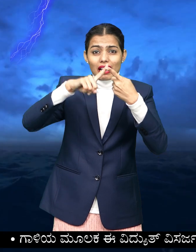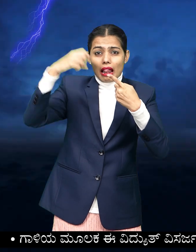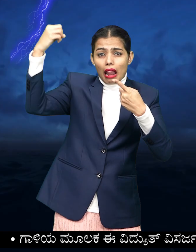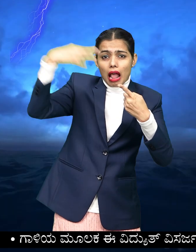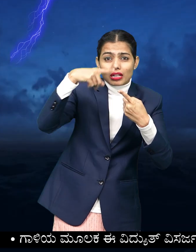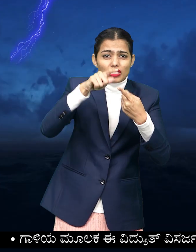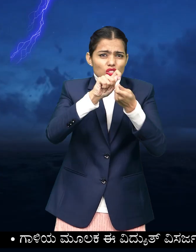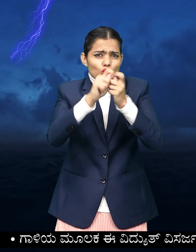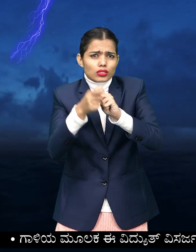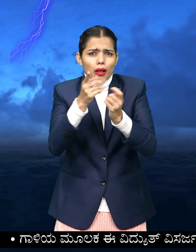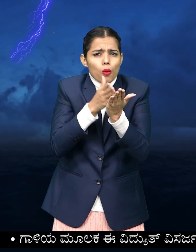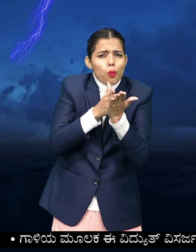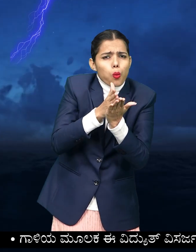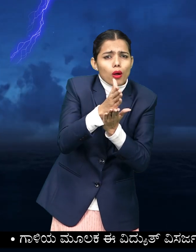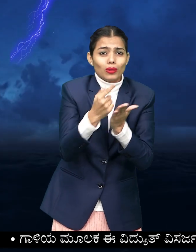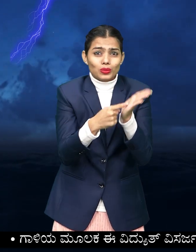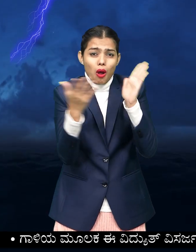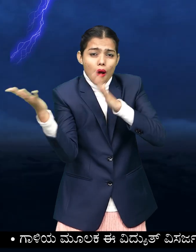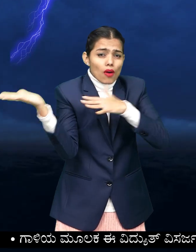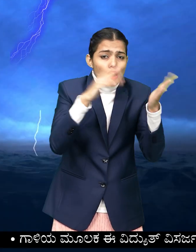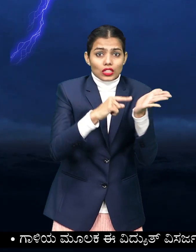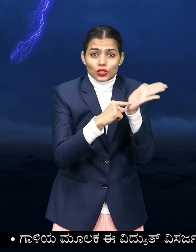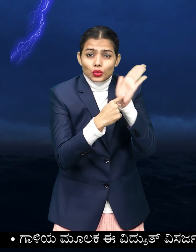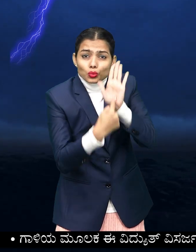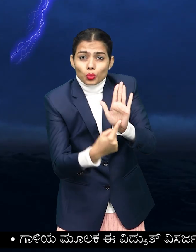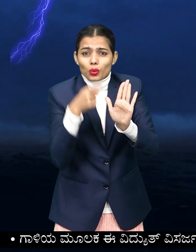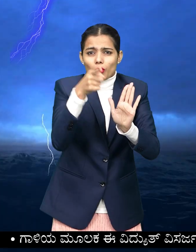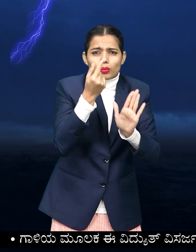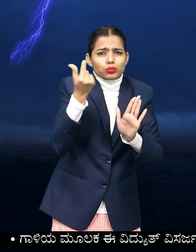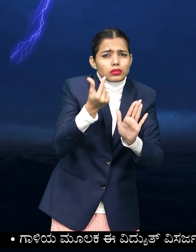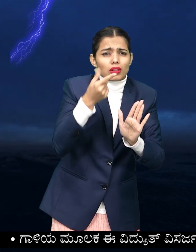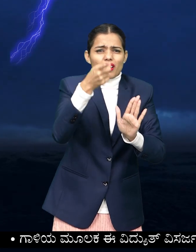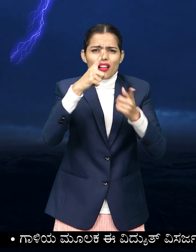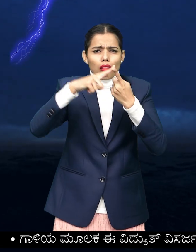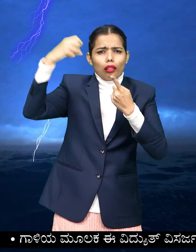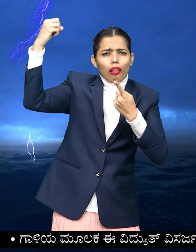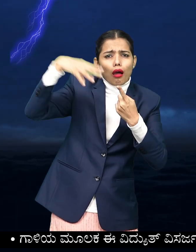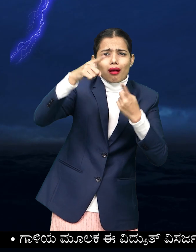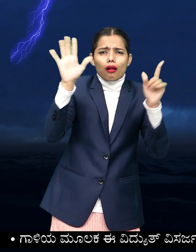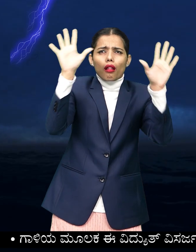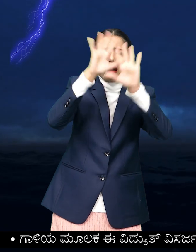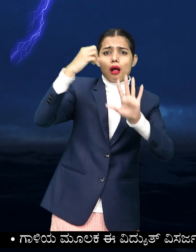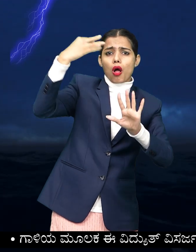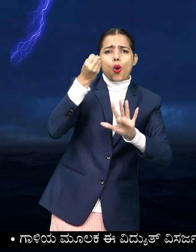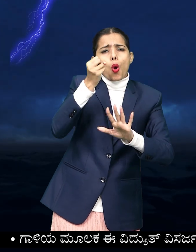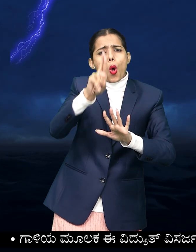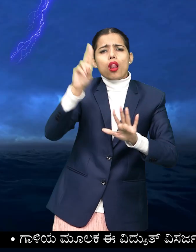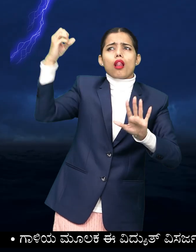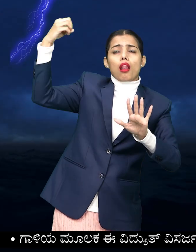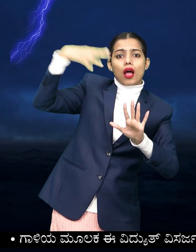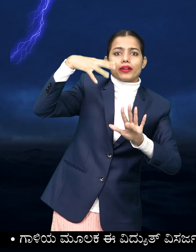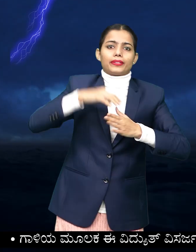ಗಾಳಿಯ ಮೂಲಕ ಈ ವಿದ್ಯುತ್ ವಿಸರ್ಜನೆಯು ನಮಗೆ ವಿದ್ಯುತ್ ಸ್ಪಾರ್ಕ್ ಅಥವಾ ಮಿಂಚಿನಂತೆ ಕಾಣುತ್ತದೆ.